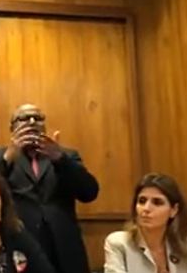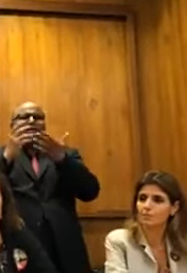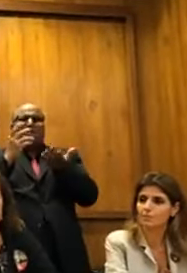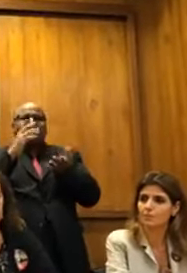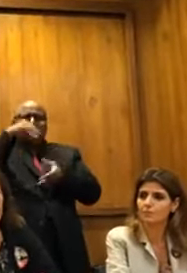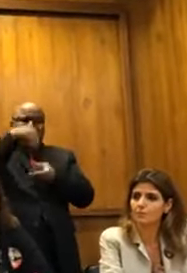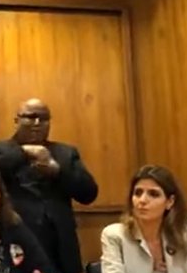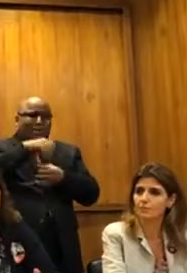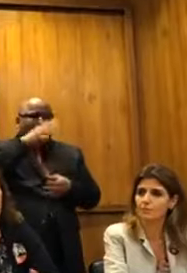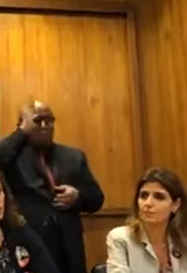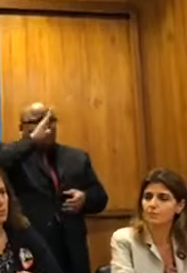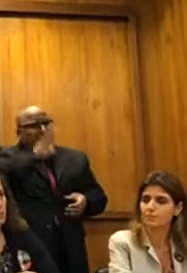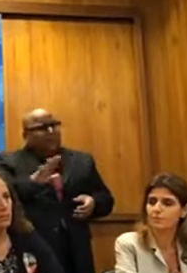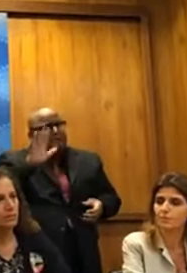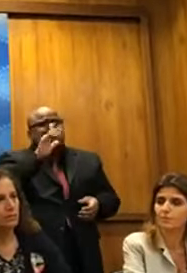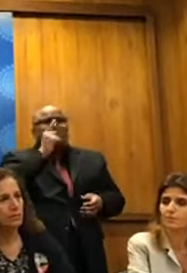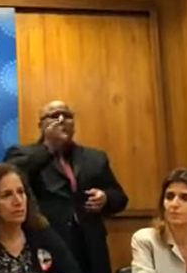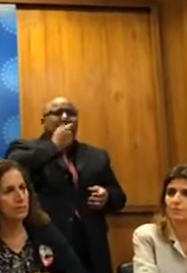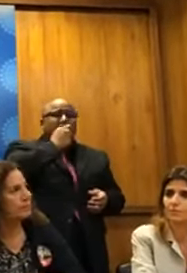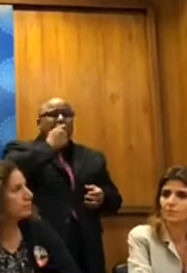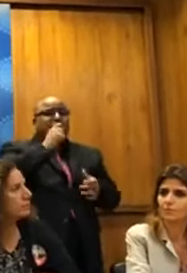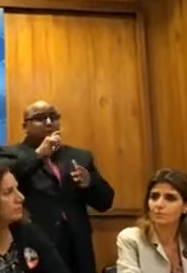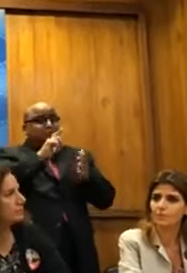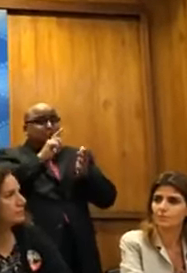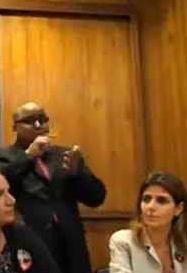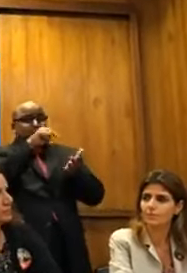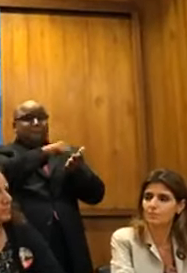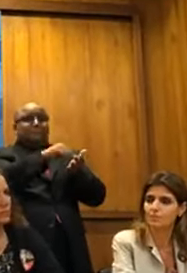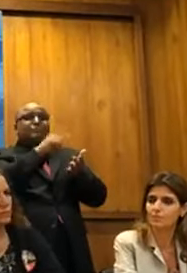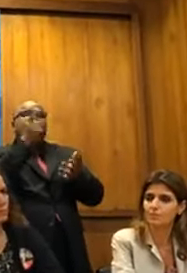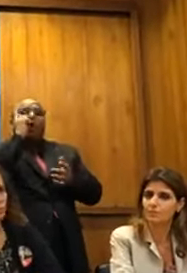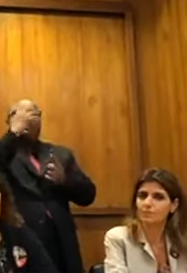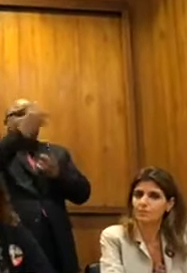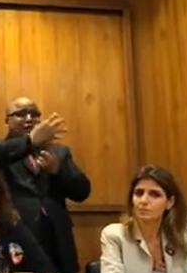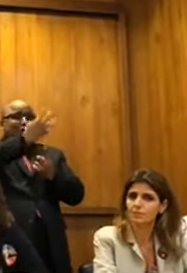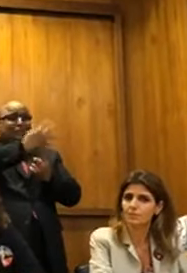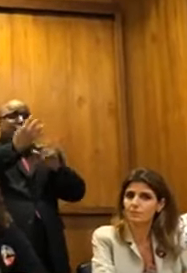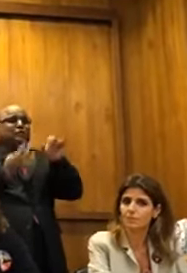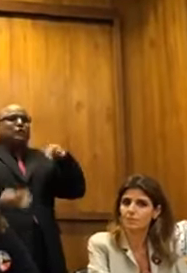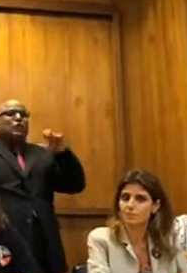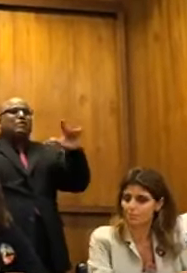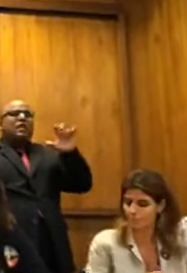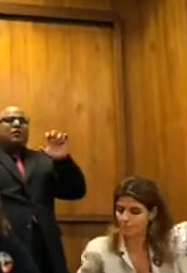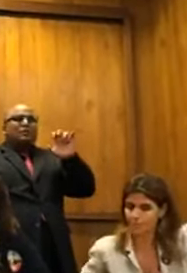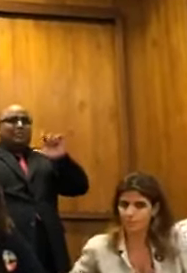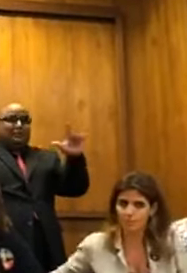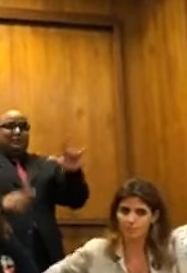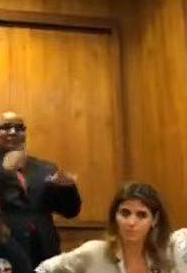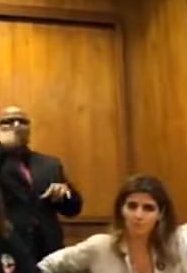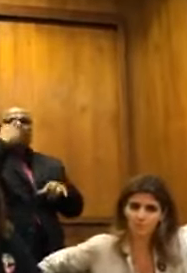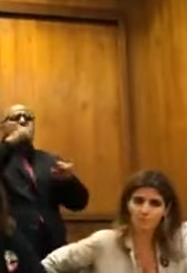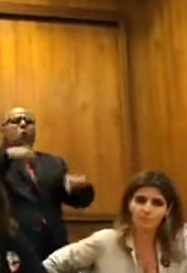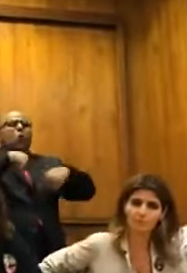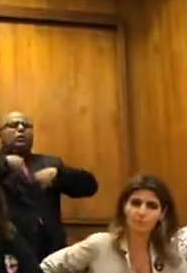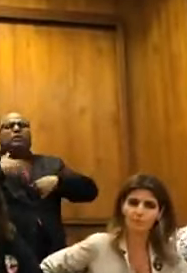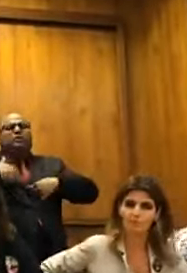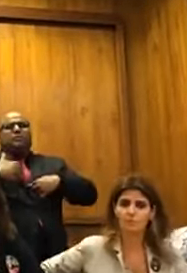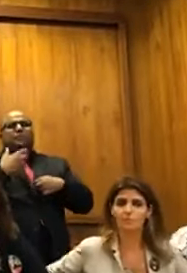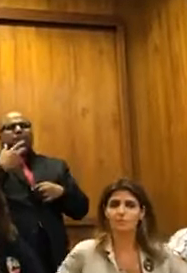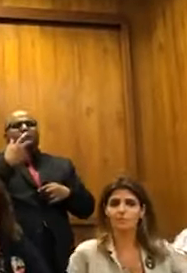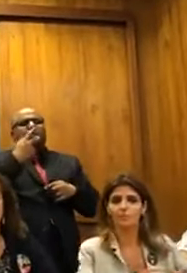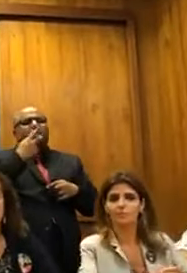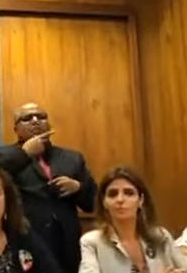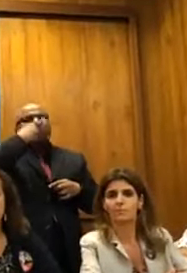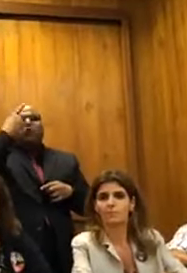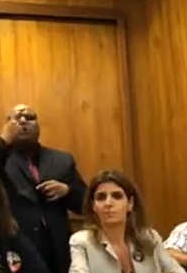local ajuda aqui, né? O Jornal Nacional coloca a denúncia na minha boca como se fosse minha denúncia, e não do jornal de